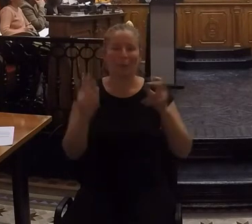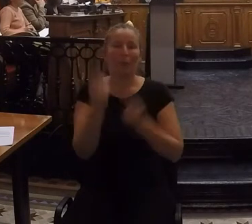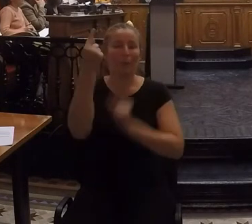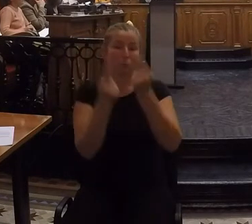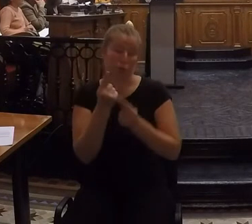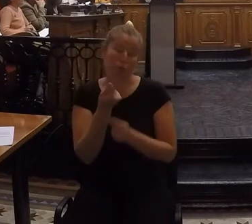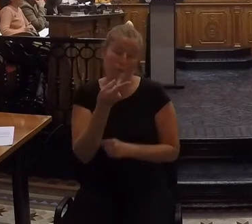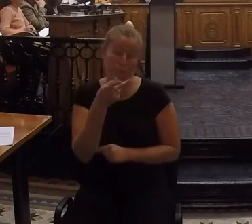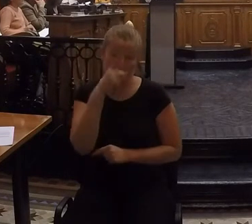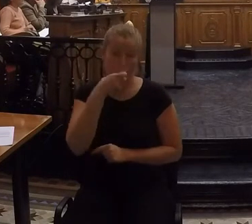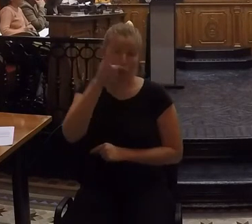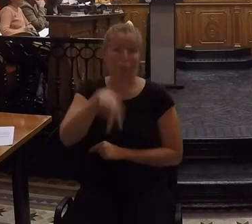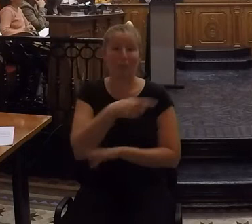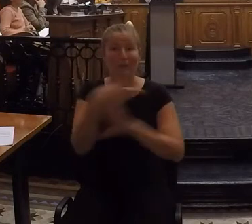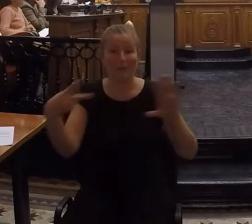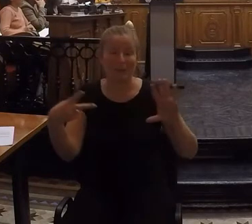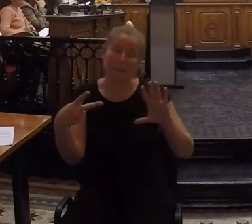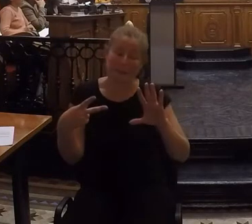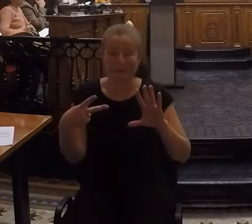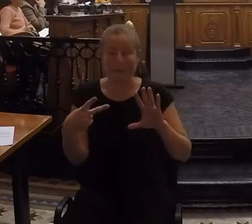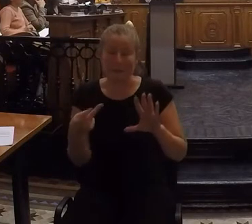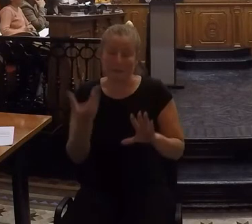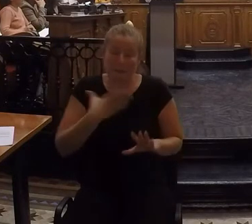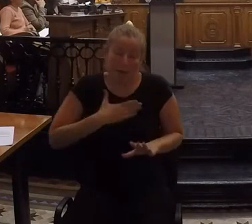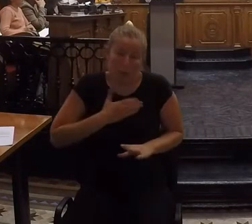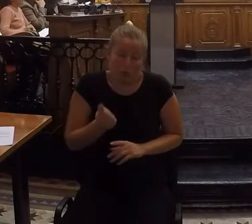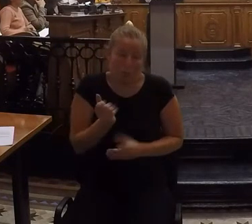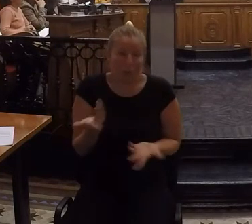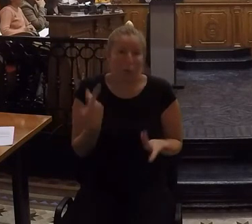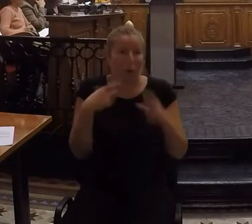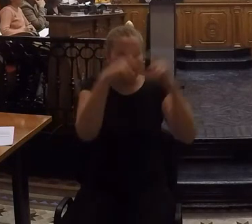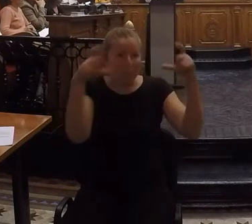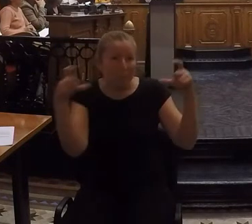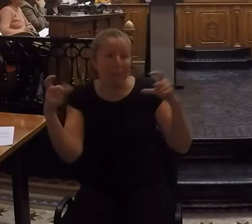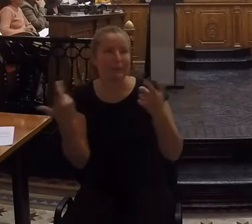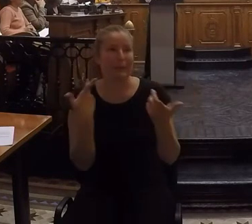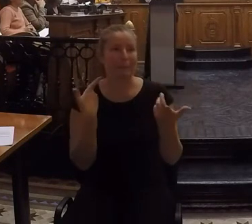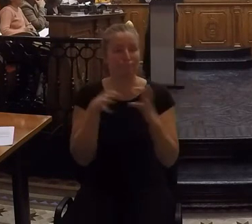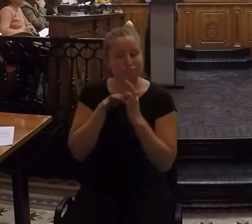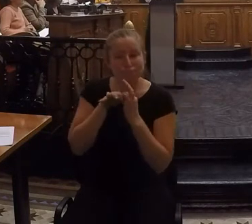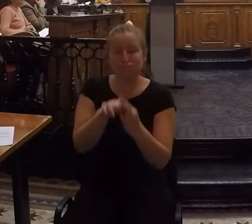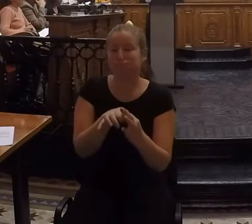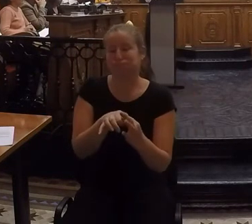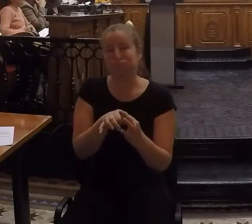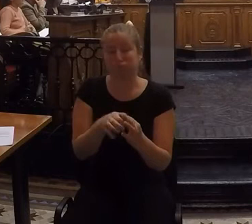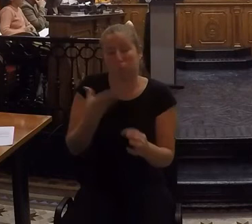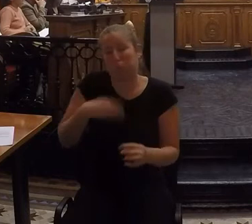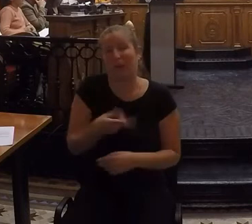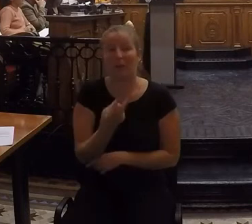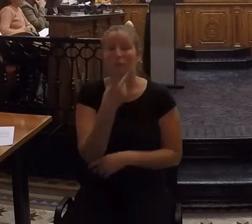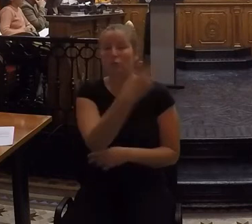2017, dado que solo el Ayuntamiento, sin contar con las empresas municipales, invertirá 10,6 millones de euros, de los